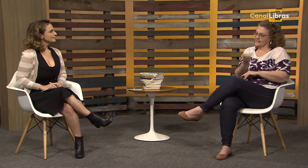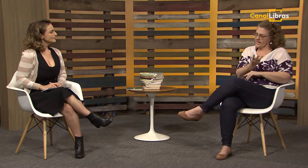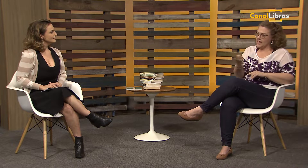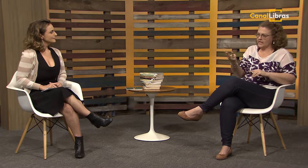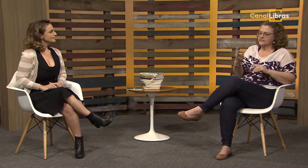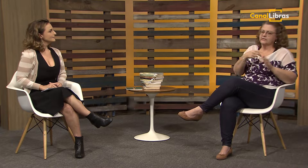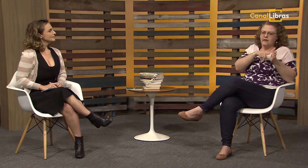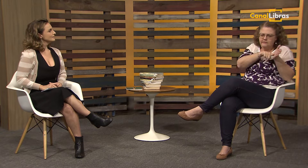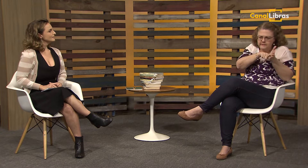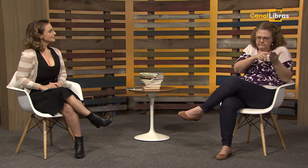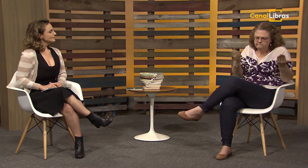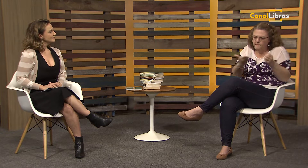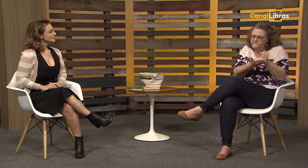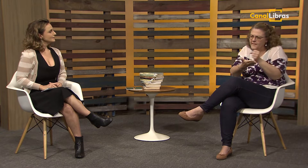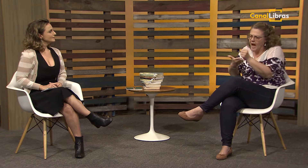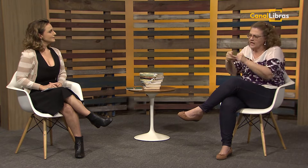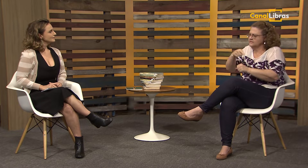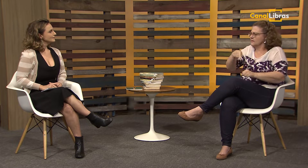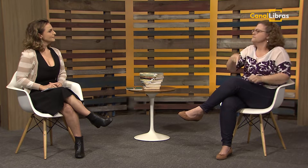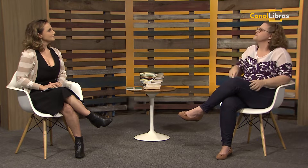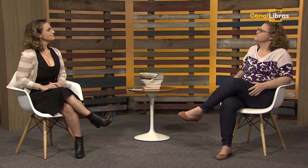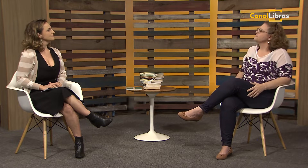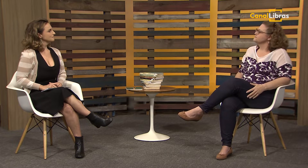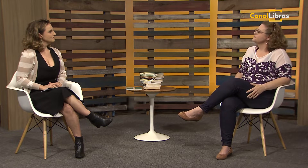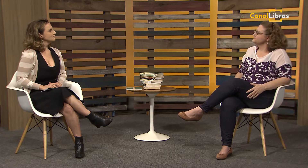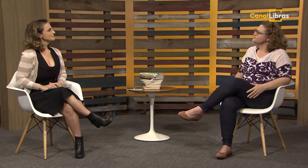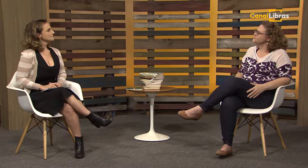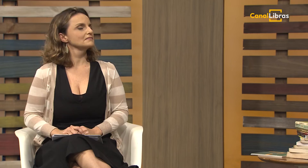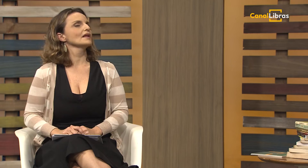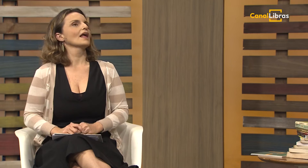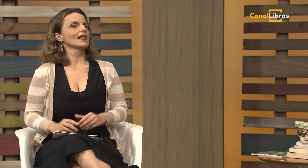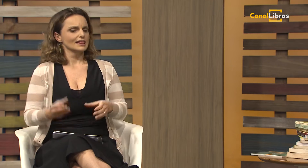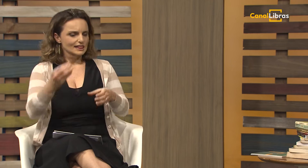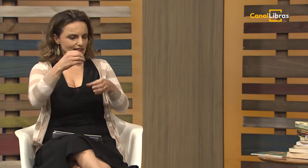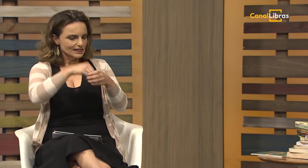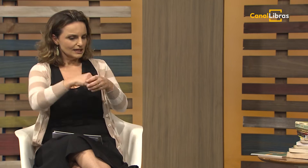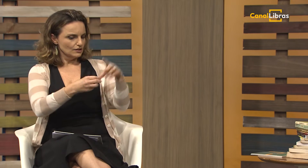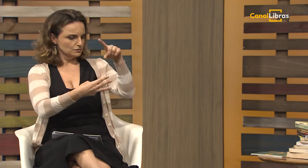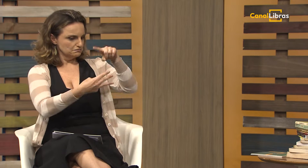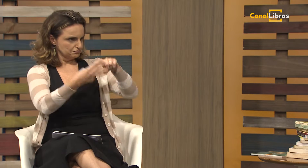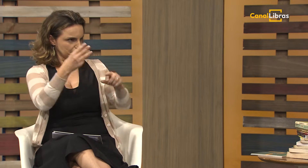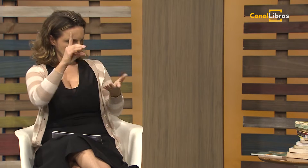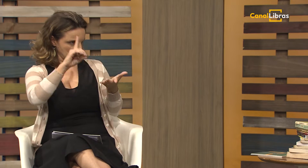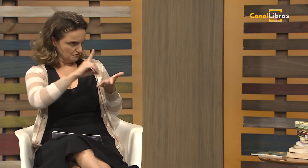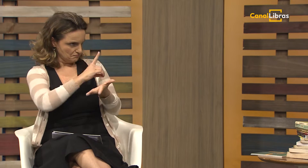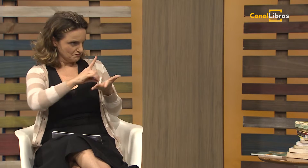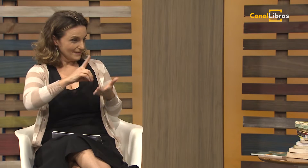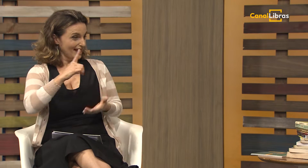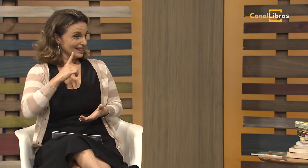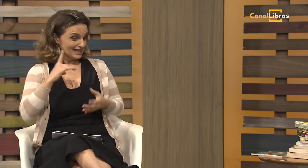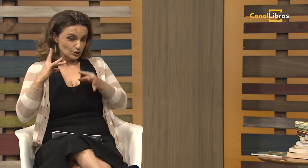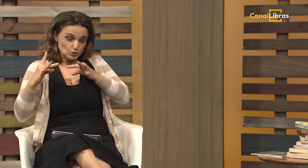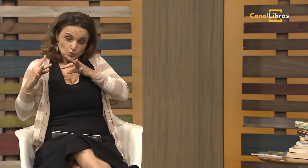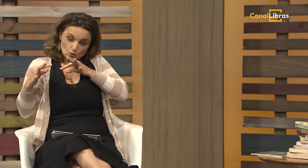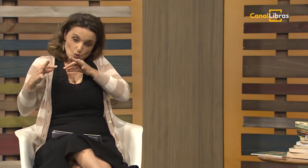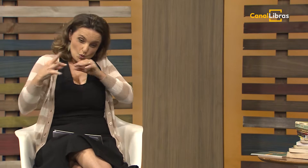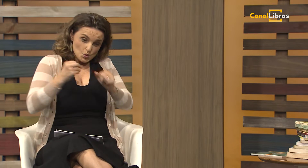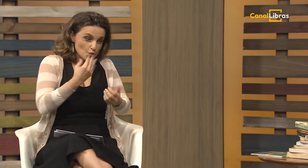é um CD. Esses 3 dicionários foram a base da minha pesquisa. E esses 3 dicionários contemplam os registros